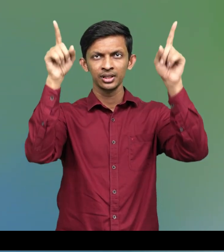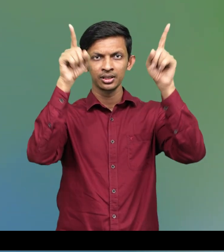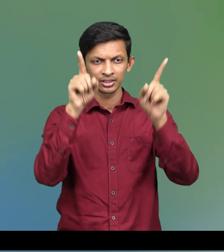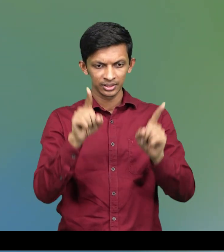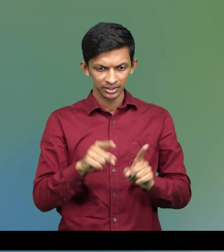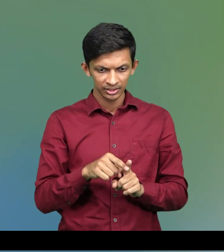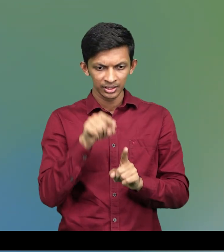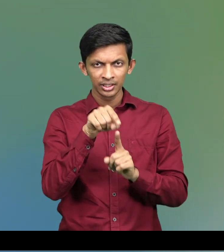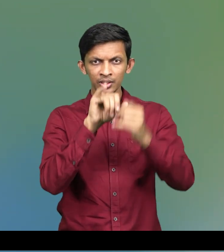భారతీయ ద్వీపకల్ప నది,